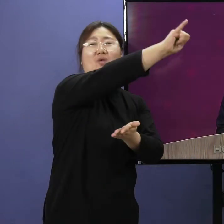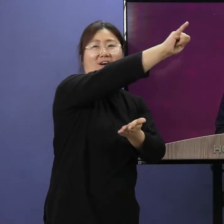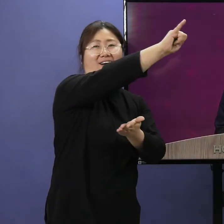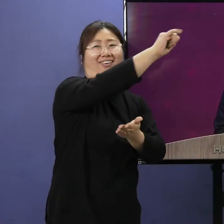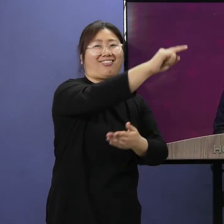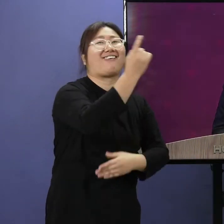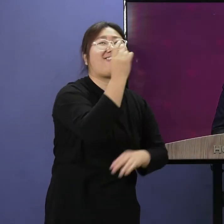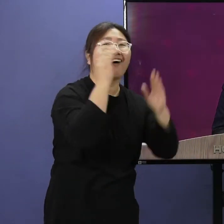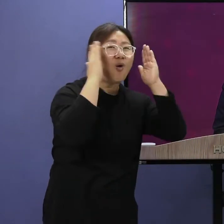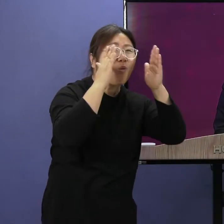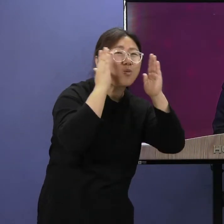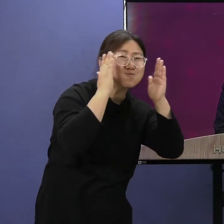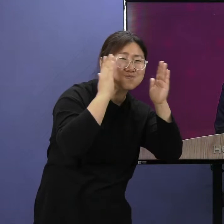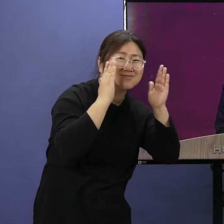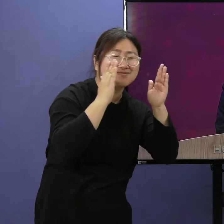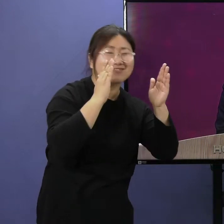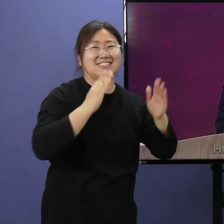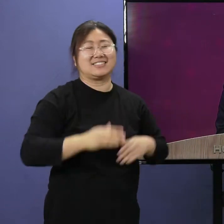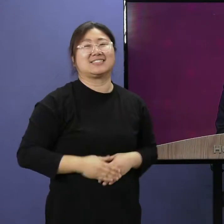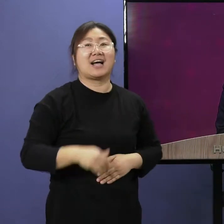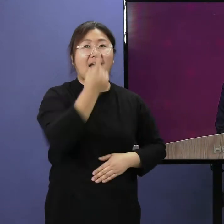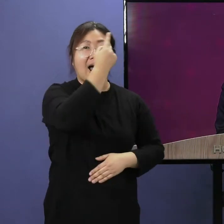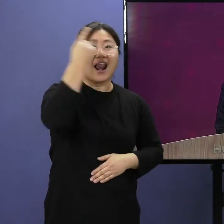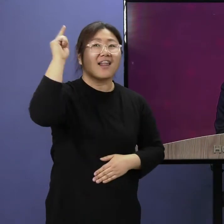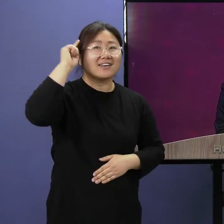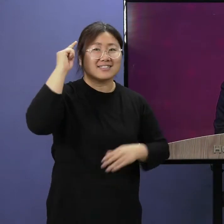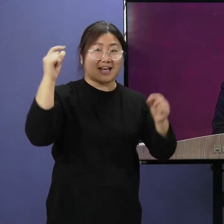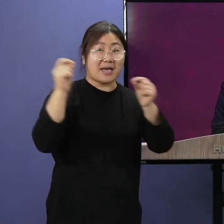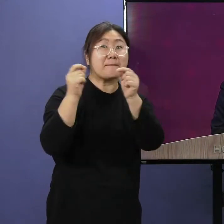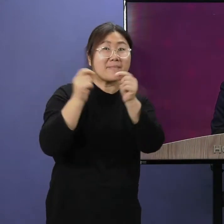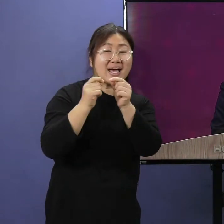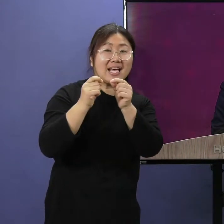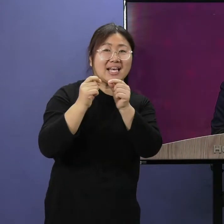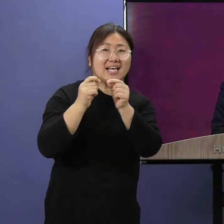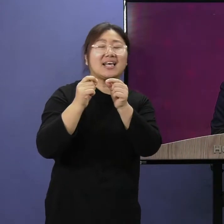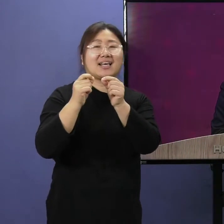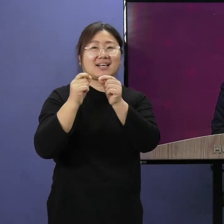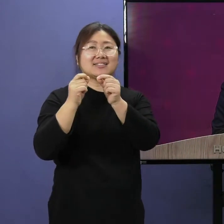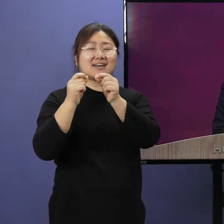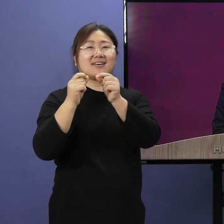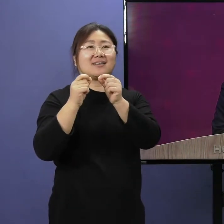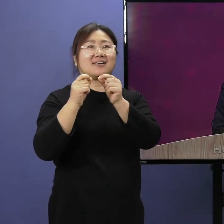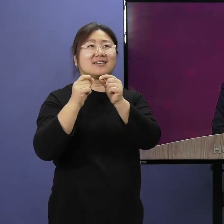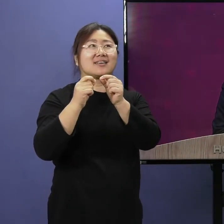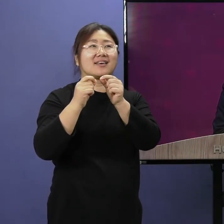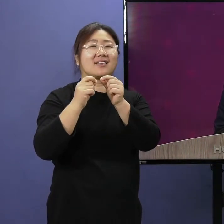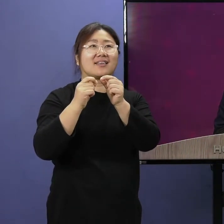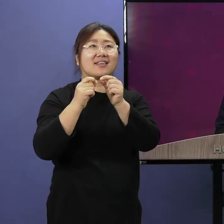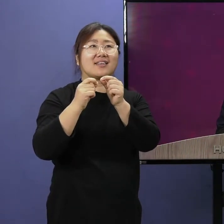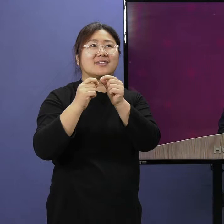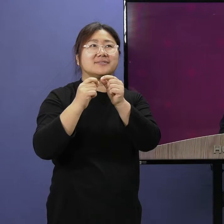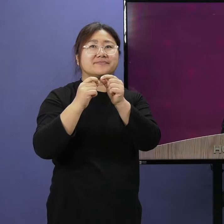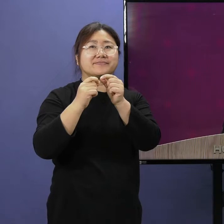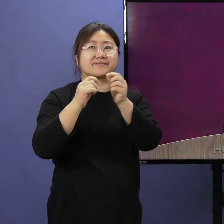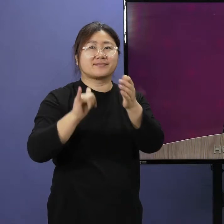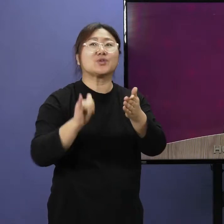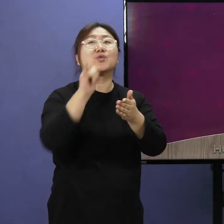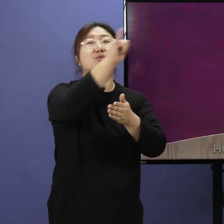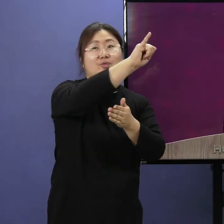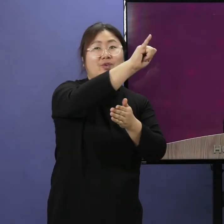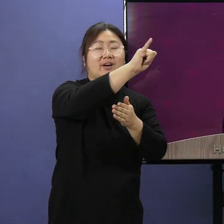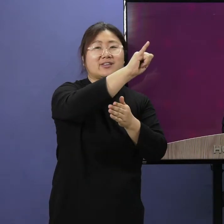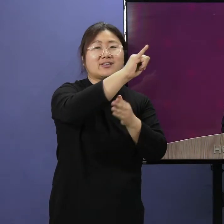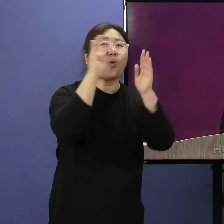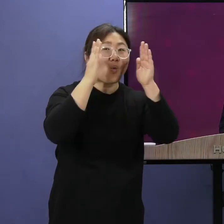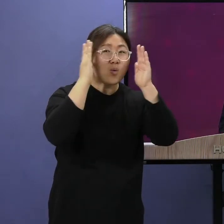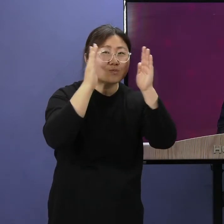키르기스탄에서 6년을 이제 유학 생활을 보냈습니다. 제가 유학 생활 한 5년 차쯤 되었을 때